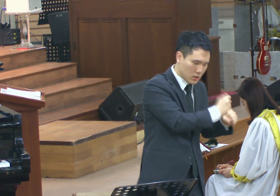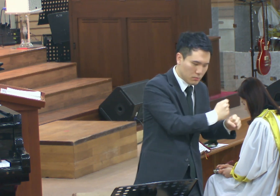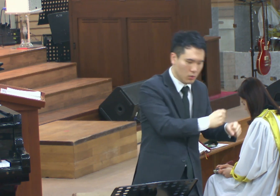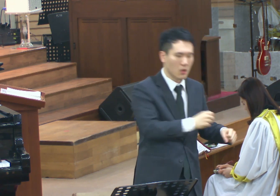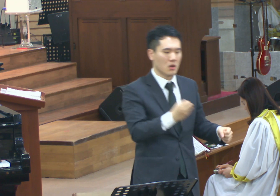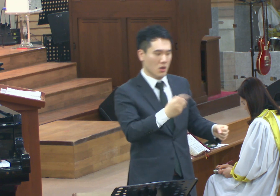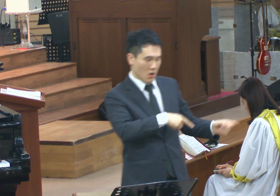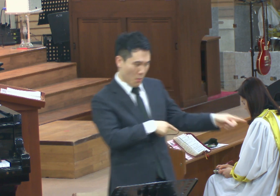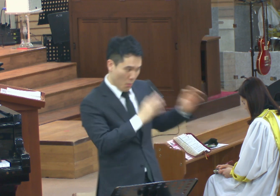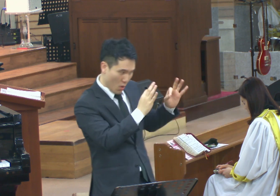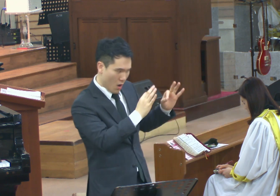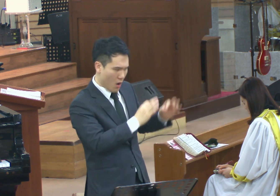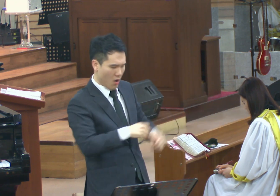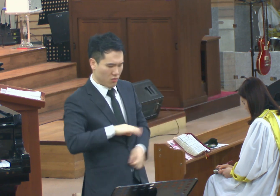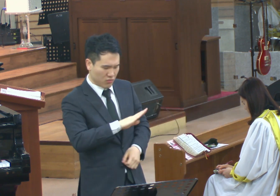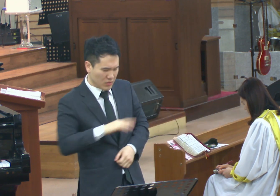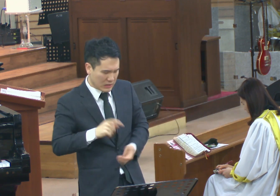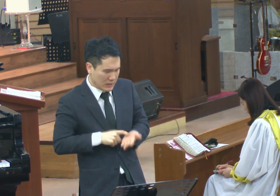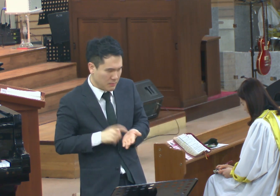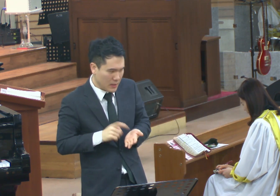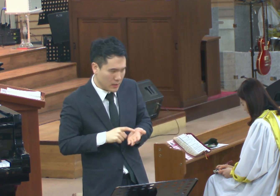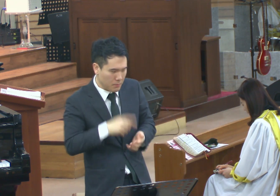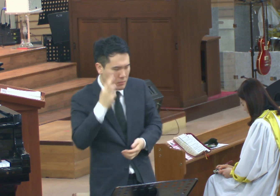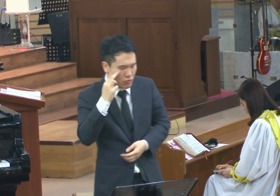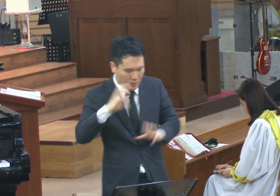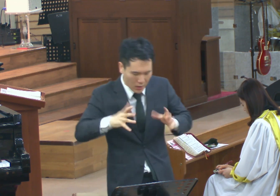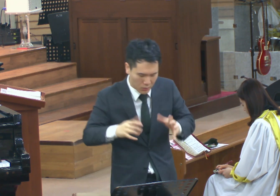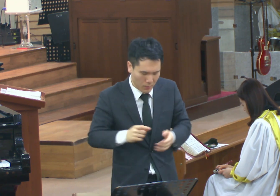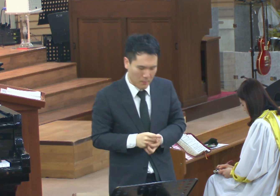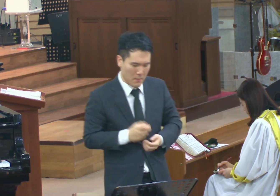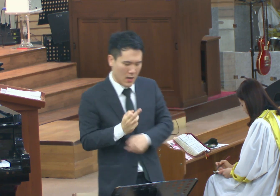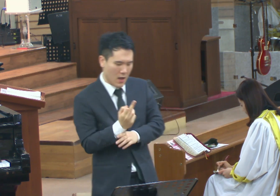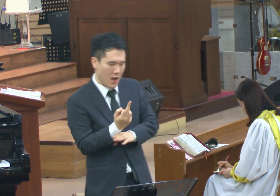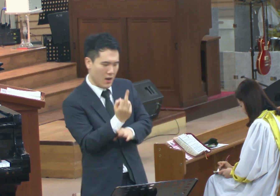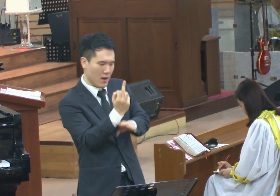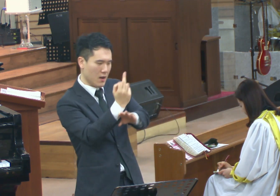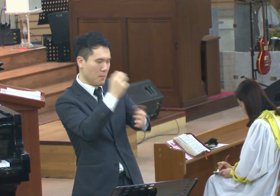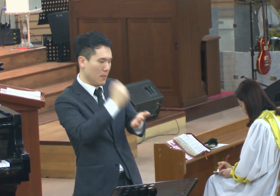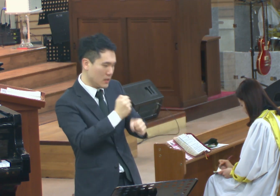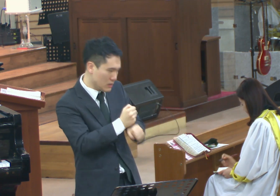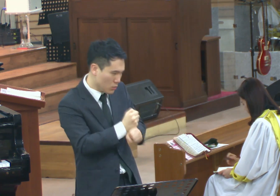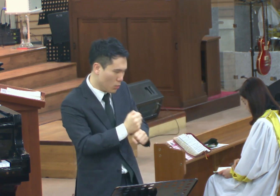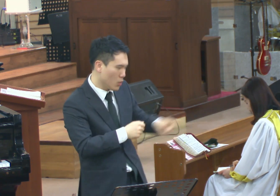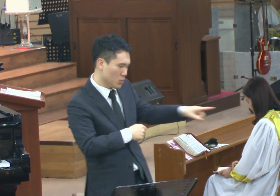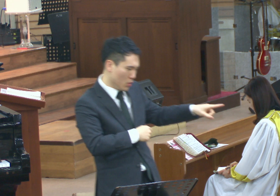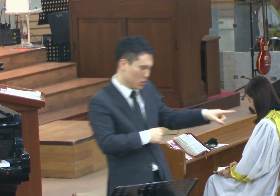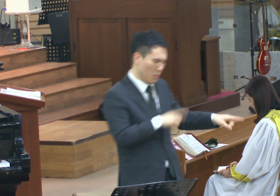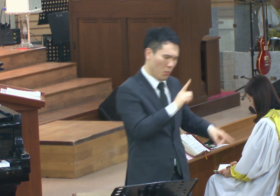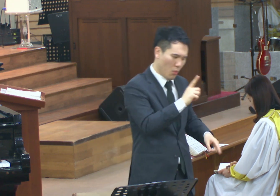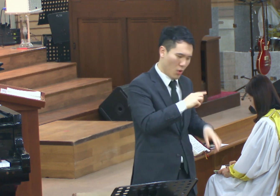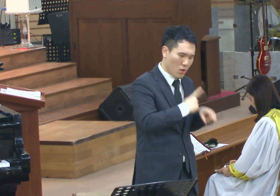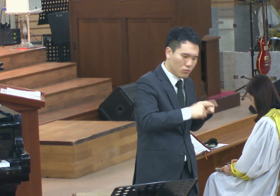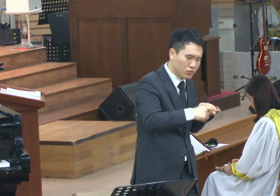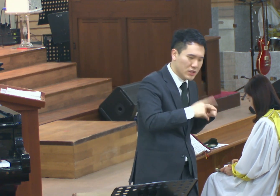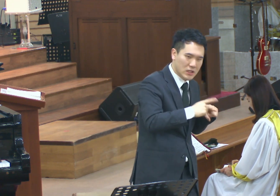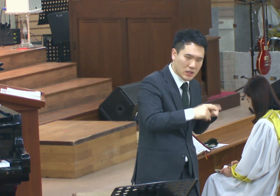것 같은 거예요. 우리 애도 200 드려야 돼. 과목당 빚을 내서라도 가르쳐야 돼. 그렇게 해서 경쟁을 하다 보면